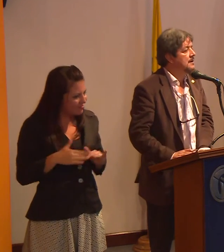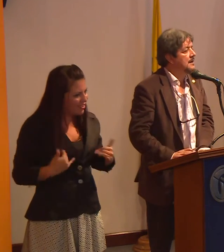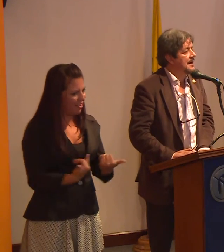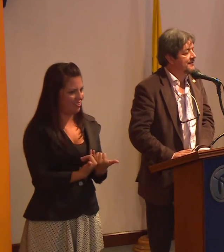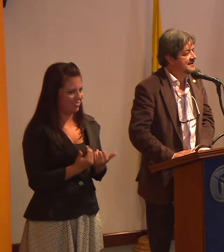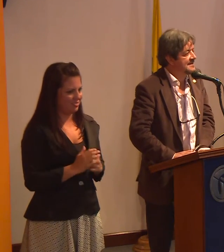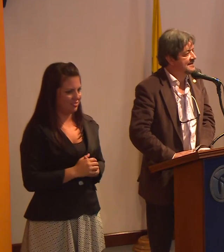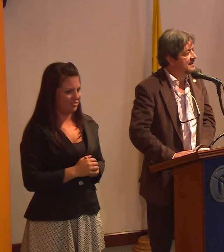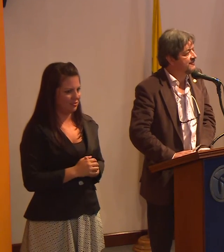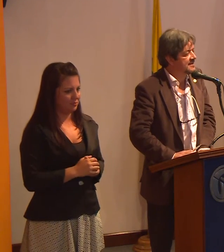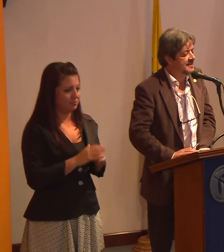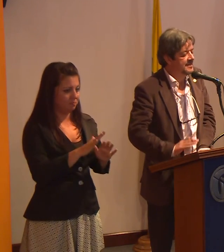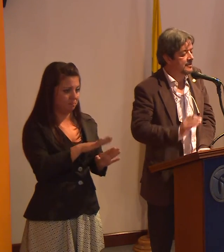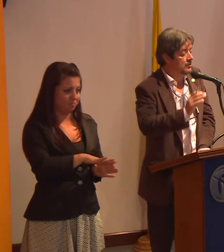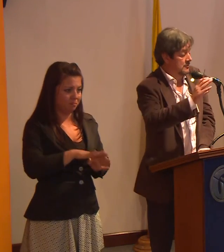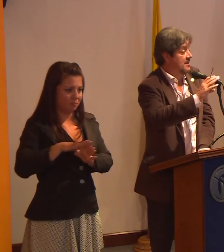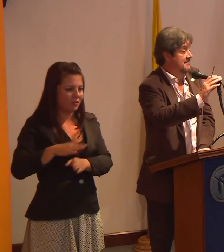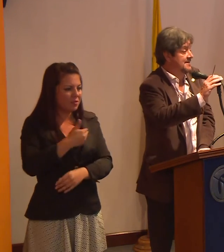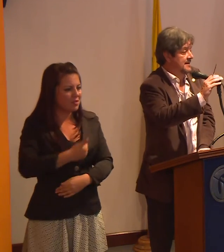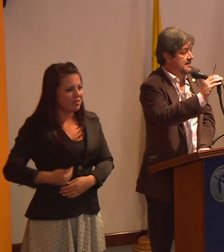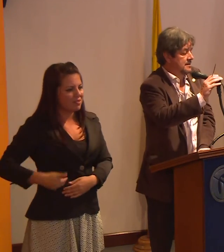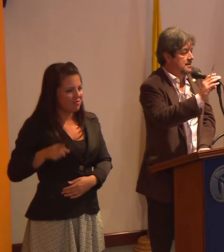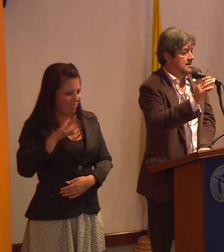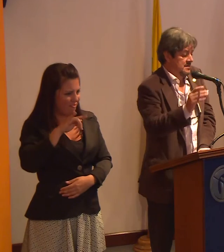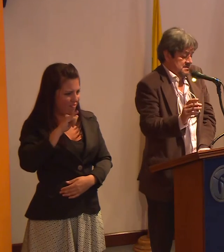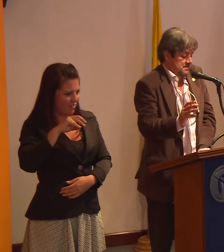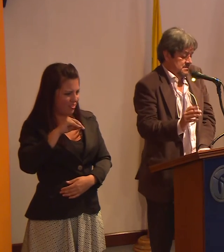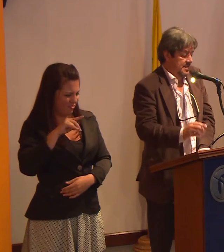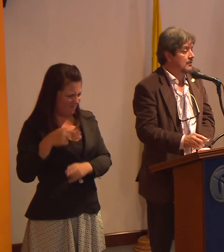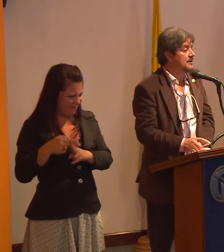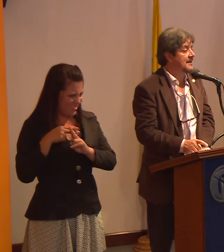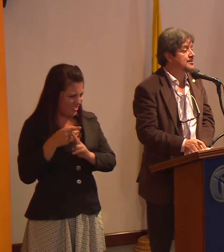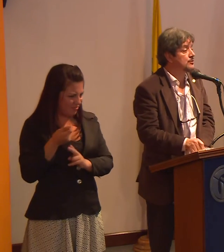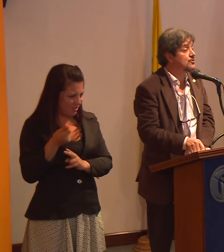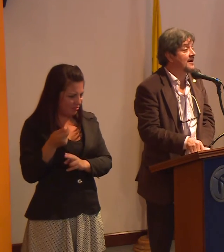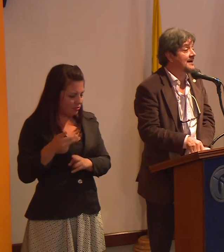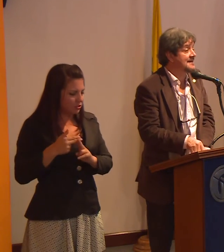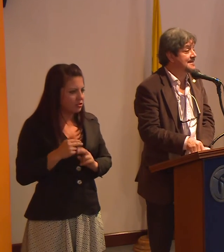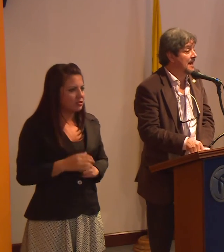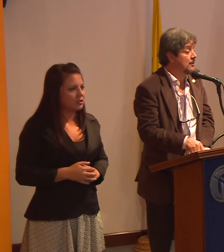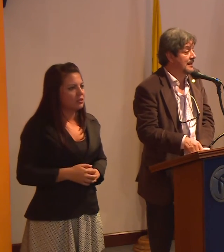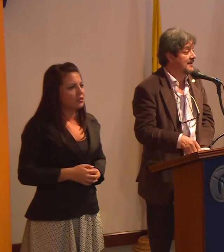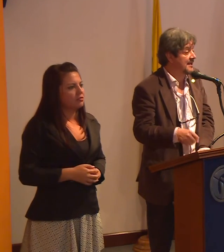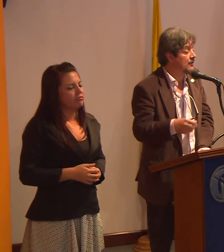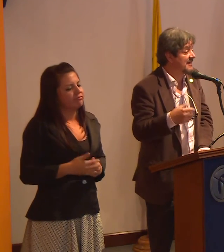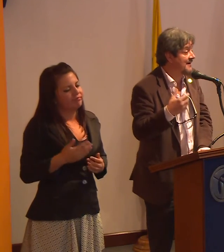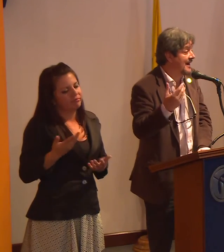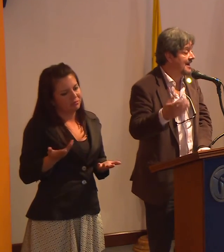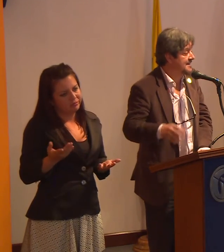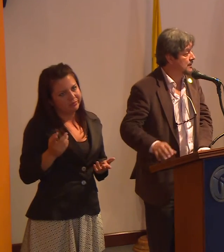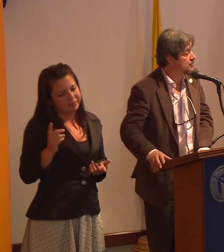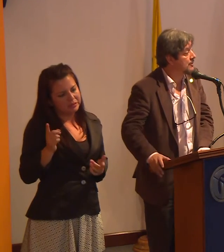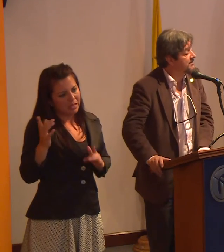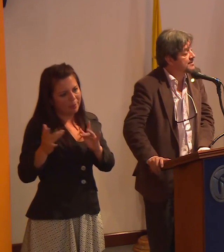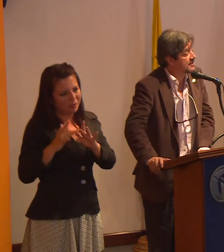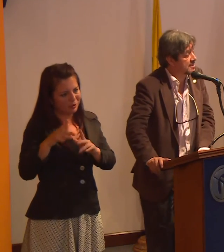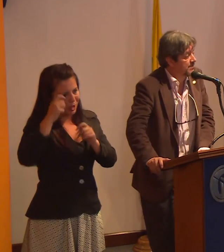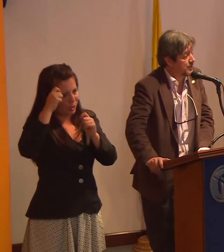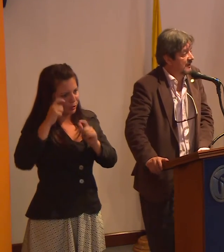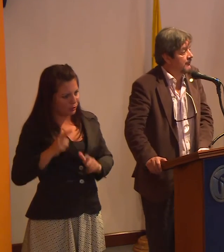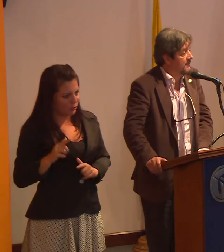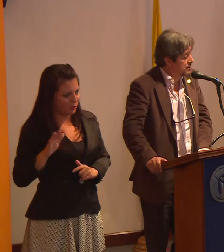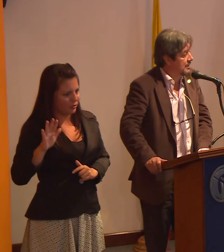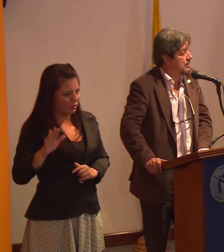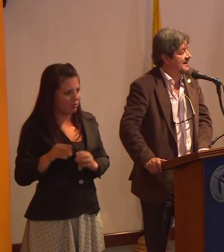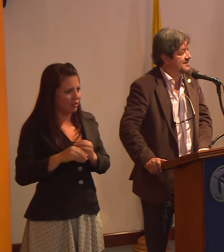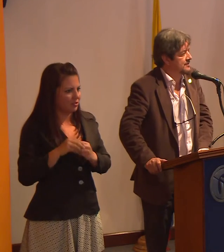lado, la presidencia de Findeter, como debe ser, de acuerdo a la estructura del Estado y al manejo de banca de segundo piso